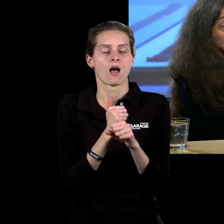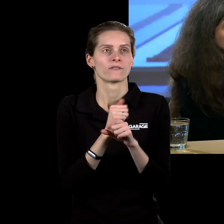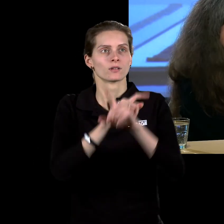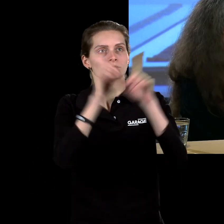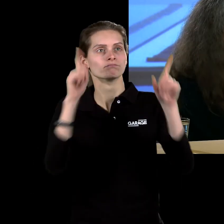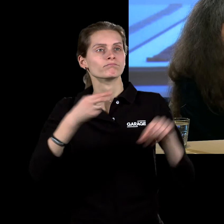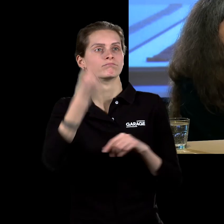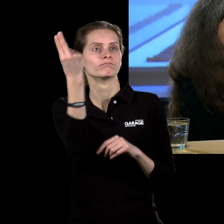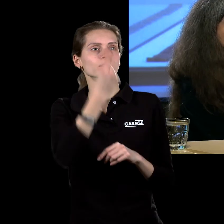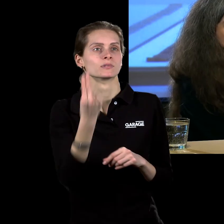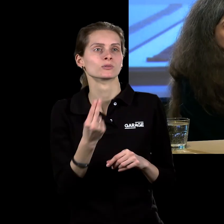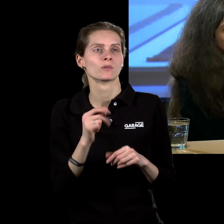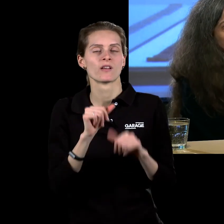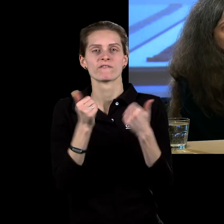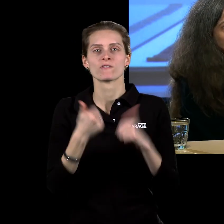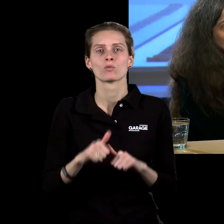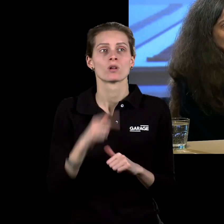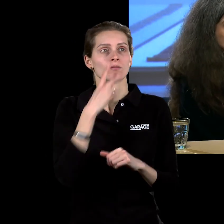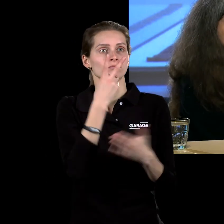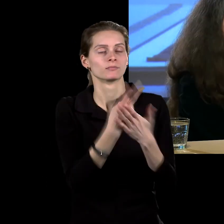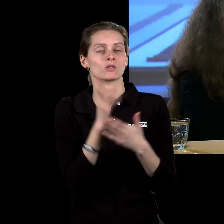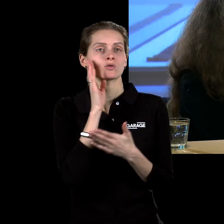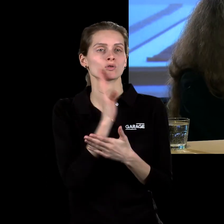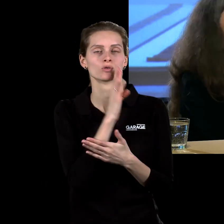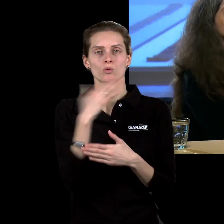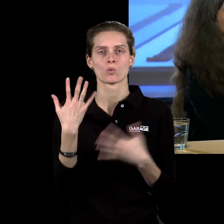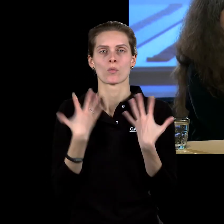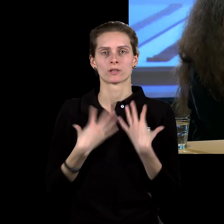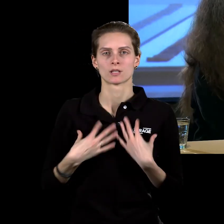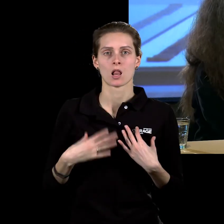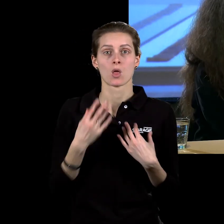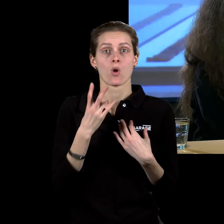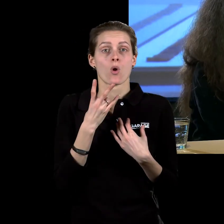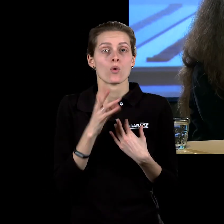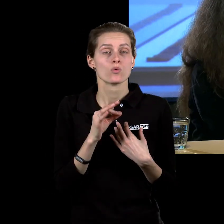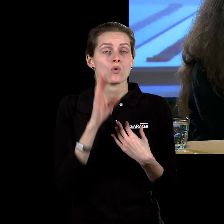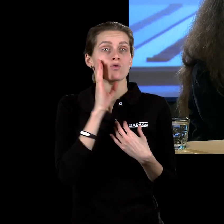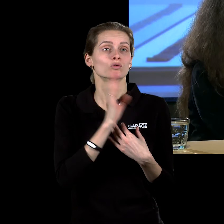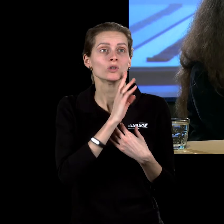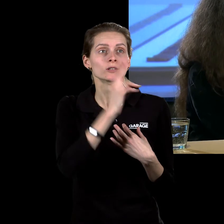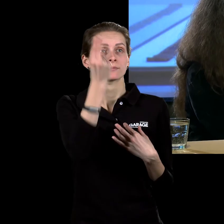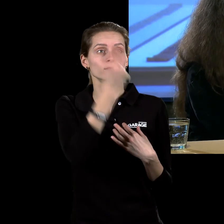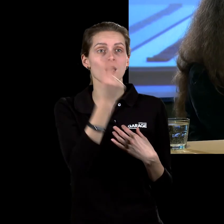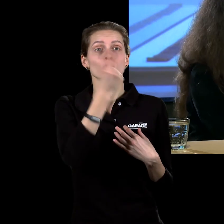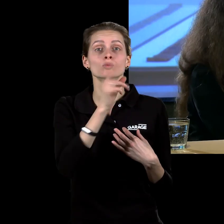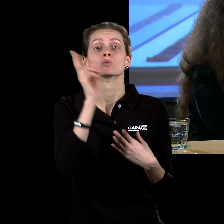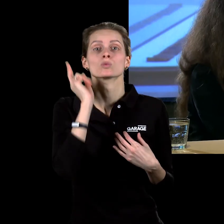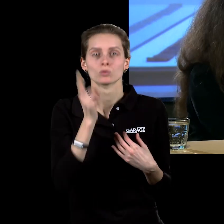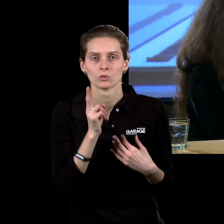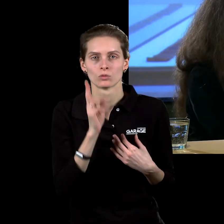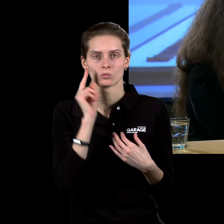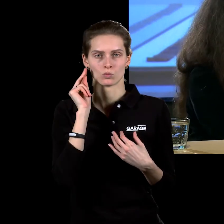искусстве, в фигуративном искусстве, было как раз женское тело, но женское тело с точки зрения мужчины-художника. Да, такая классическая дилемма.